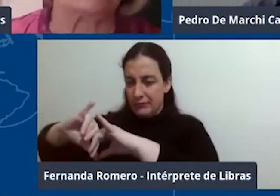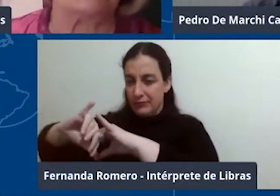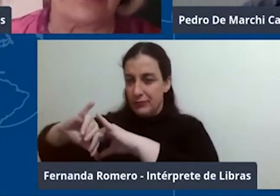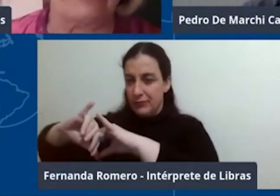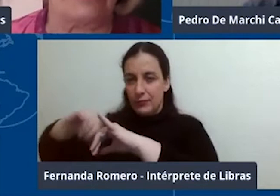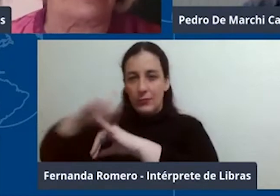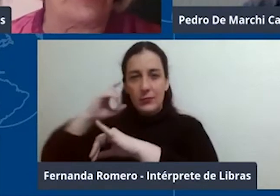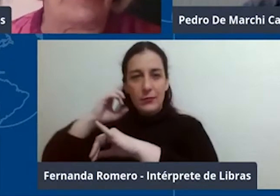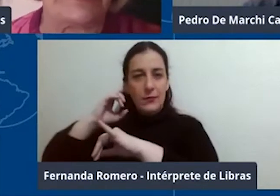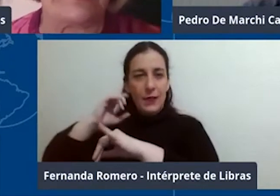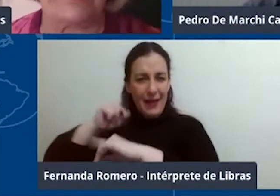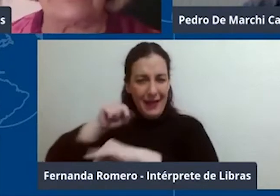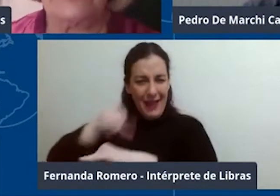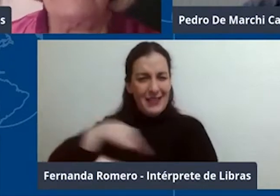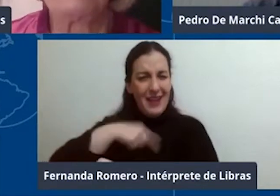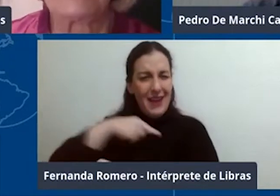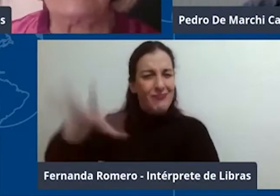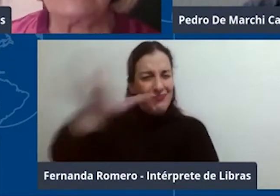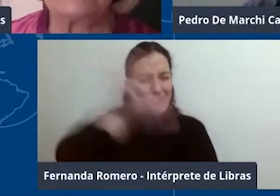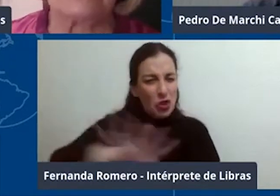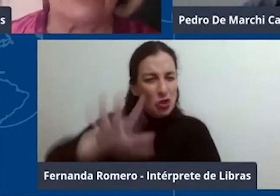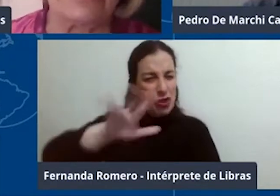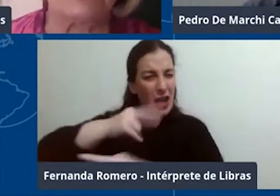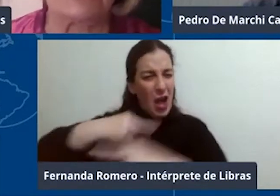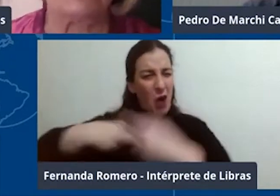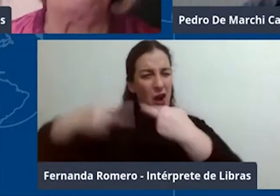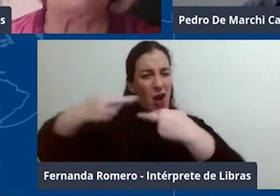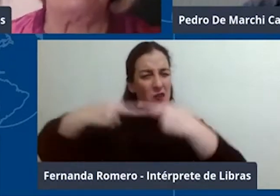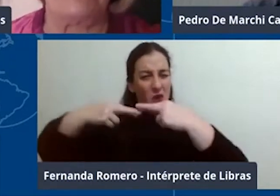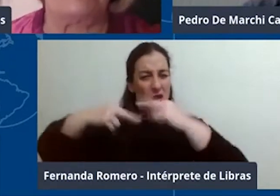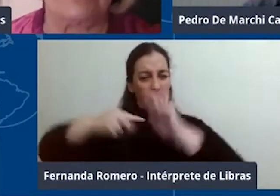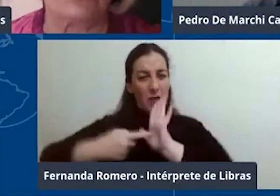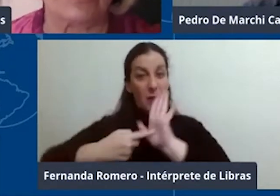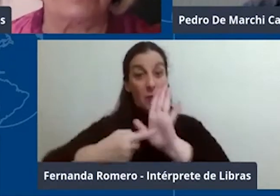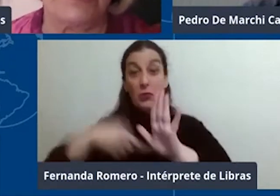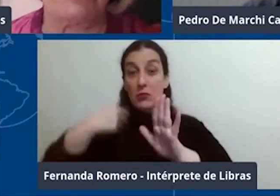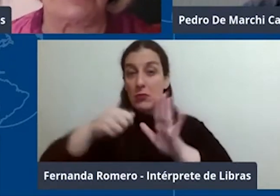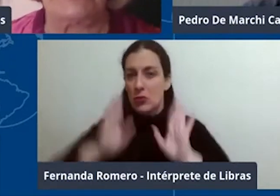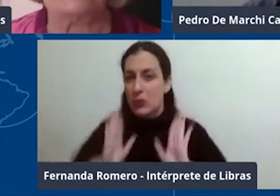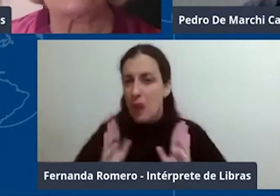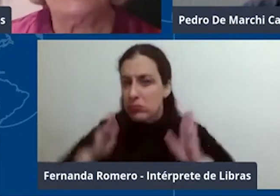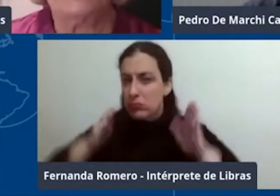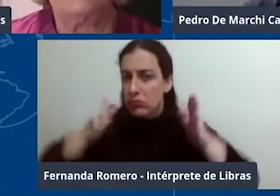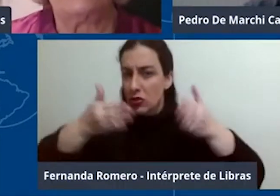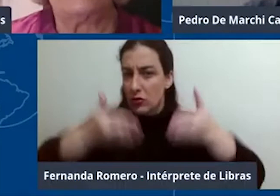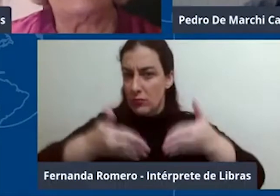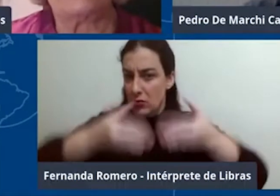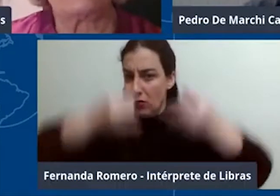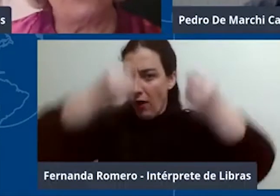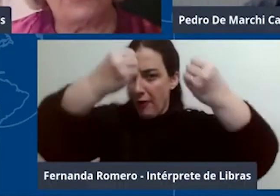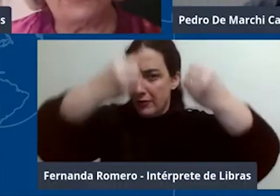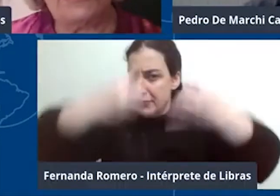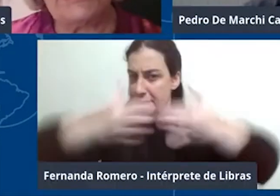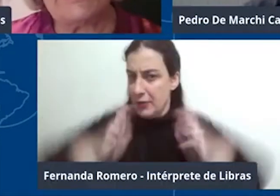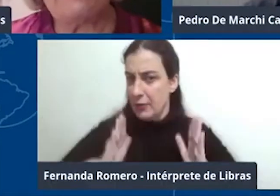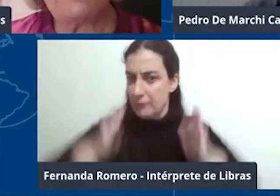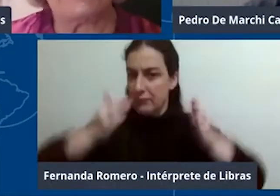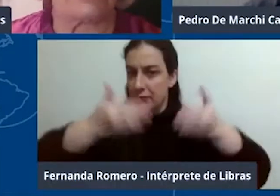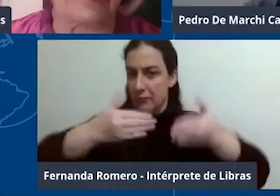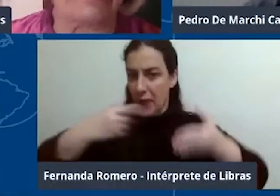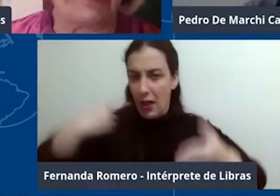dessa linha geral da reforma que foi apresentada, que eles, então, especifiquem para os deputados